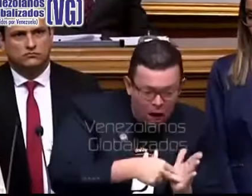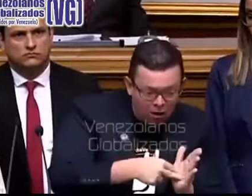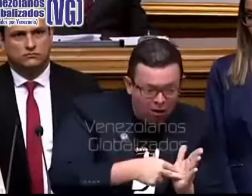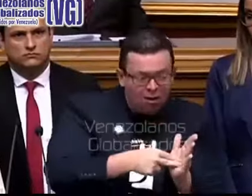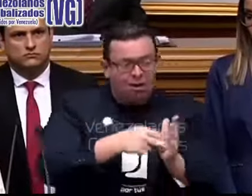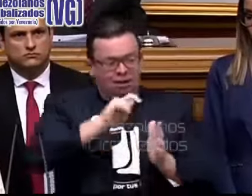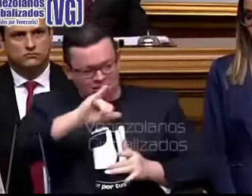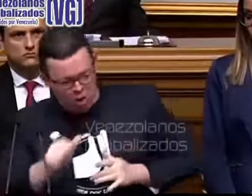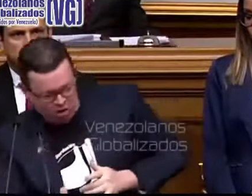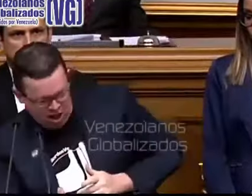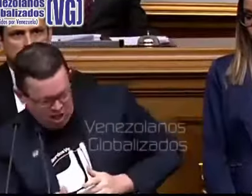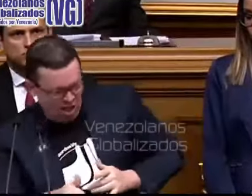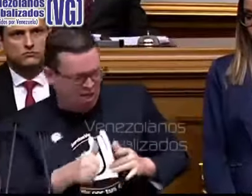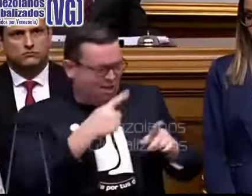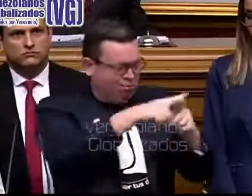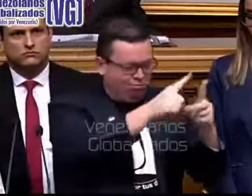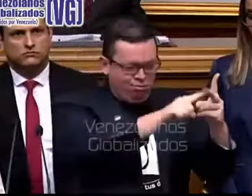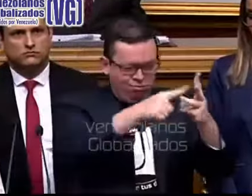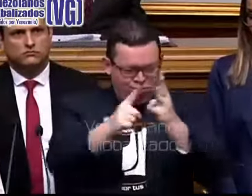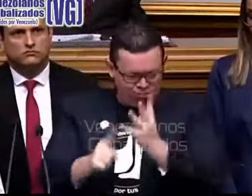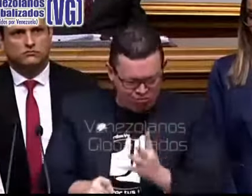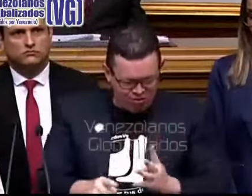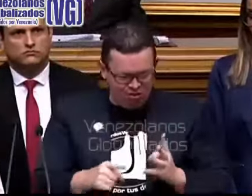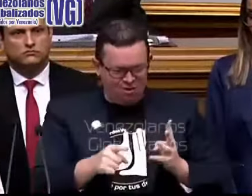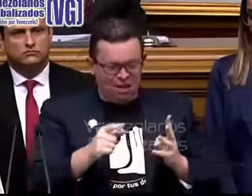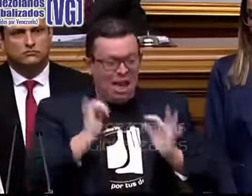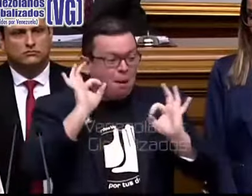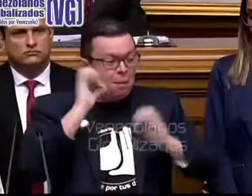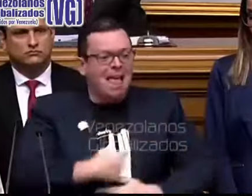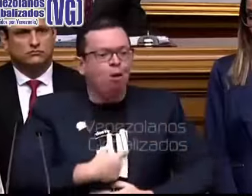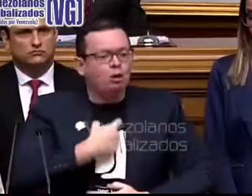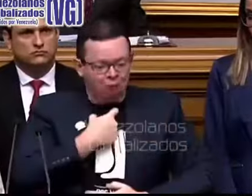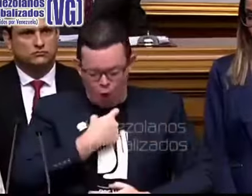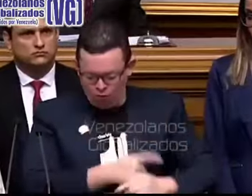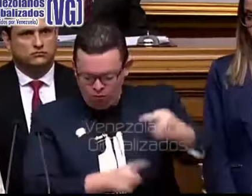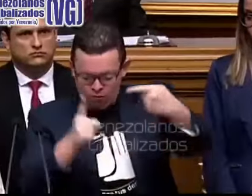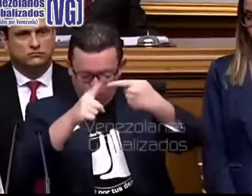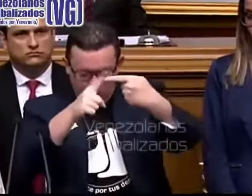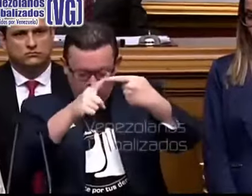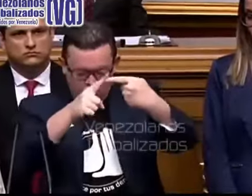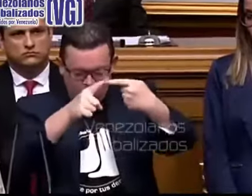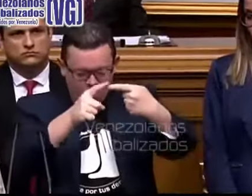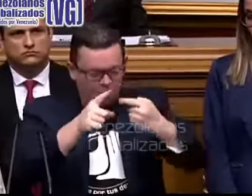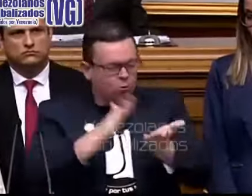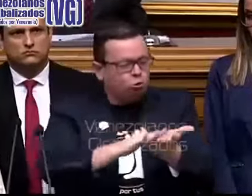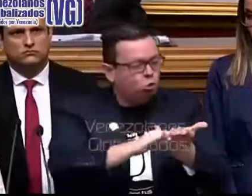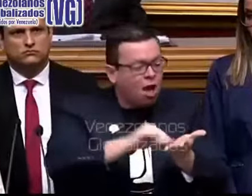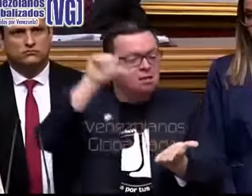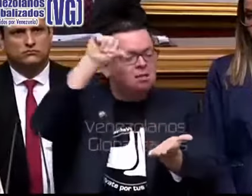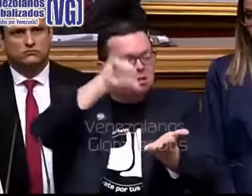específicamente a la Asamblea Nacional, al Tribunal Supremo y a todos los poderes, pero muy en especial al Ejecutivo Nacional,